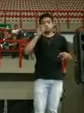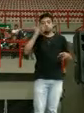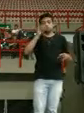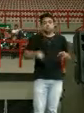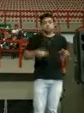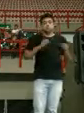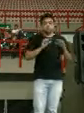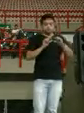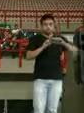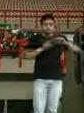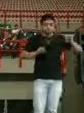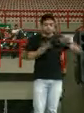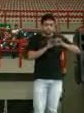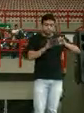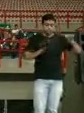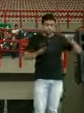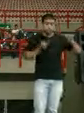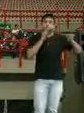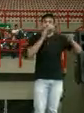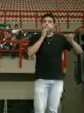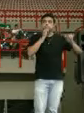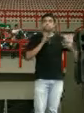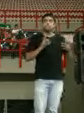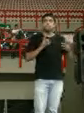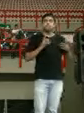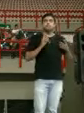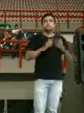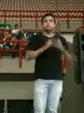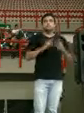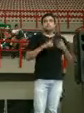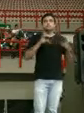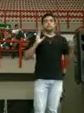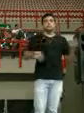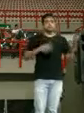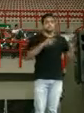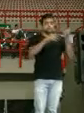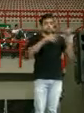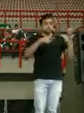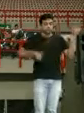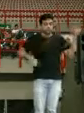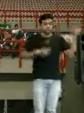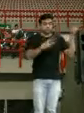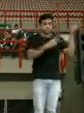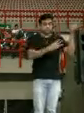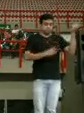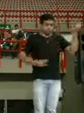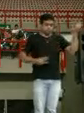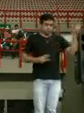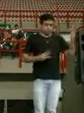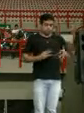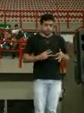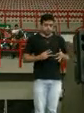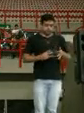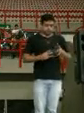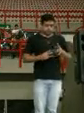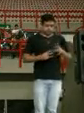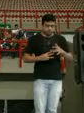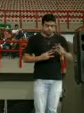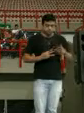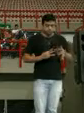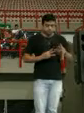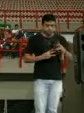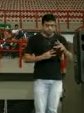densidade da corda. Gente, se eu pegar um violão, as 3 primeiras cordas, dependendo aí para o pessoal que toca violão,